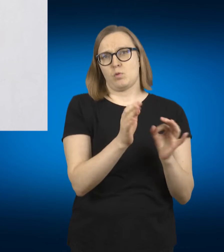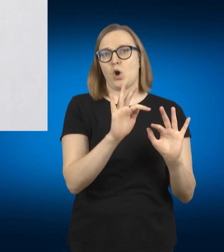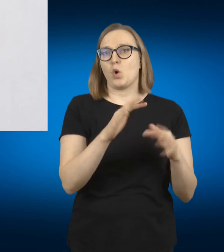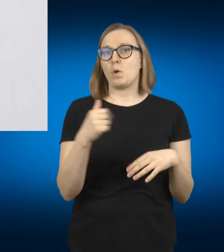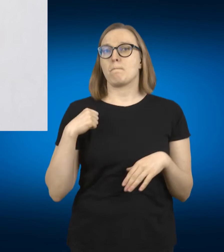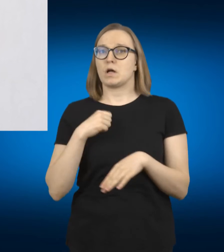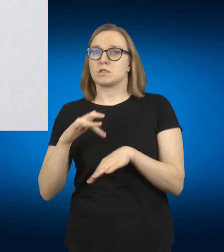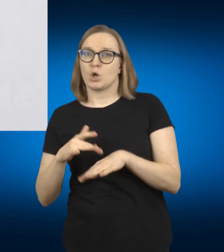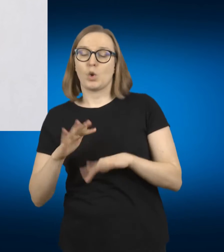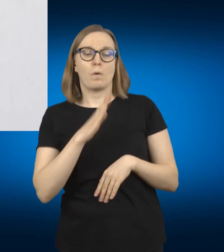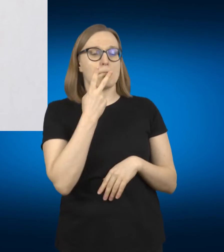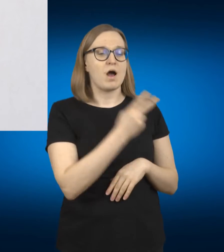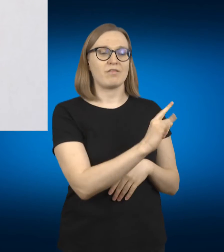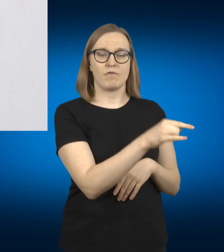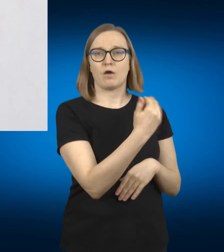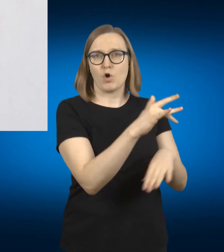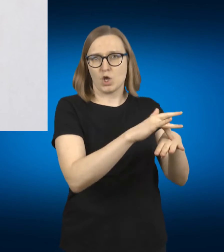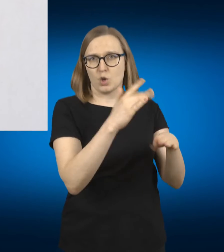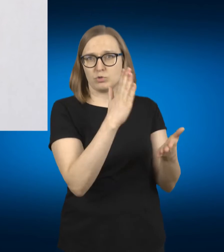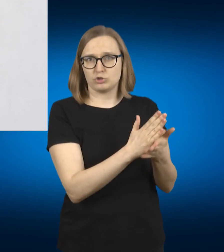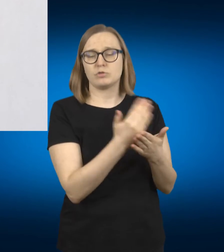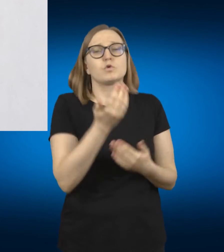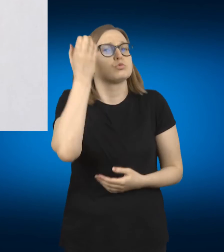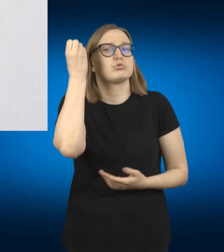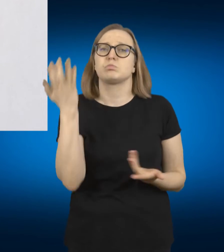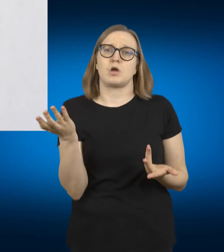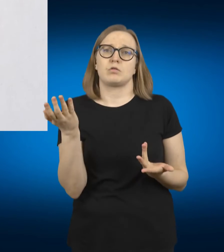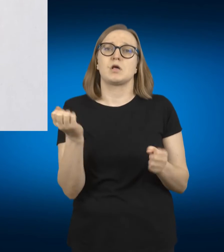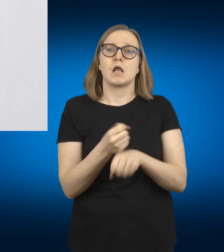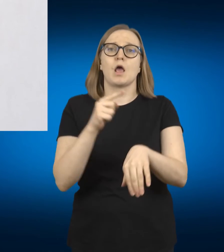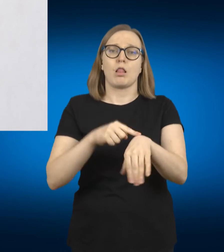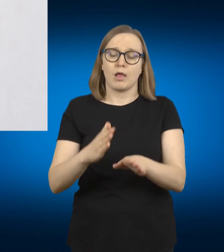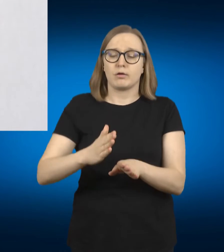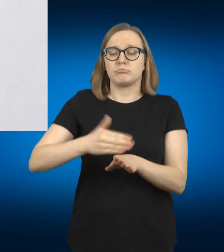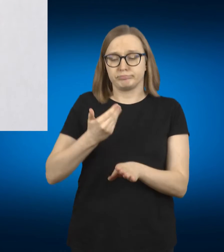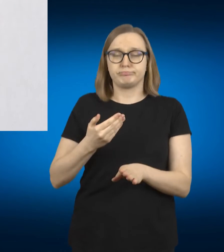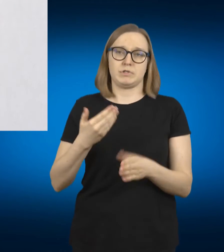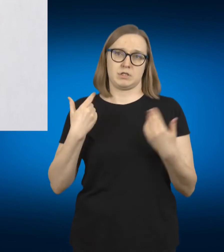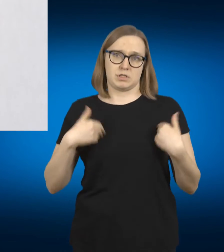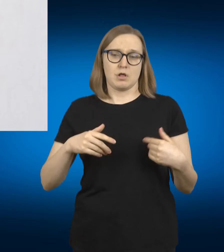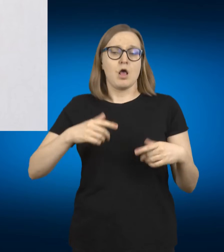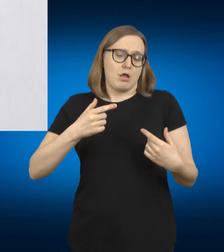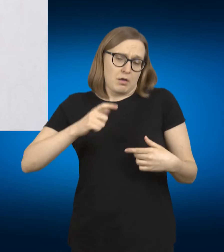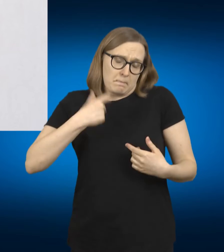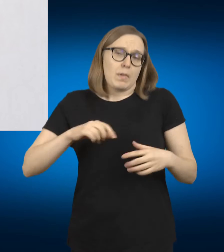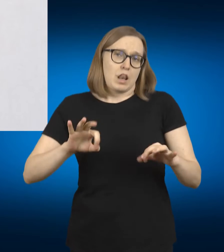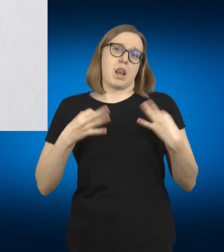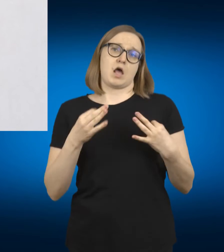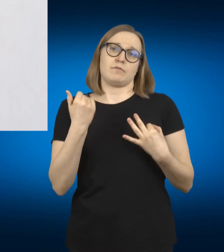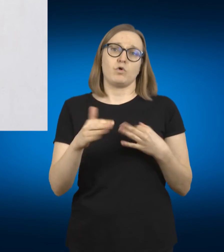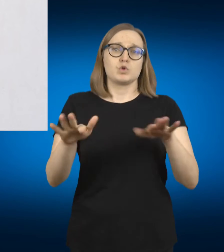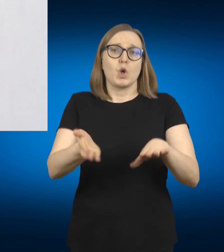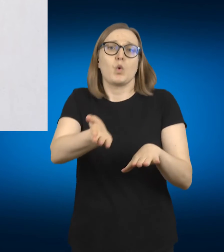jūsų vaikas, tai viskas yra suprantama. Tai turit savo duoti laiko taip jaustis, pasakyti, kad taip esam visi sudėtingoje situacijoje ir